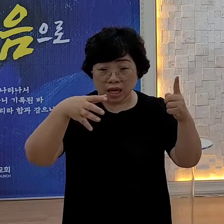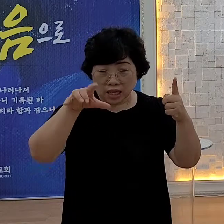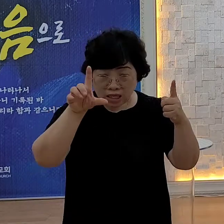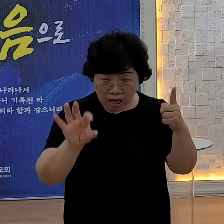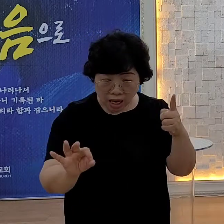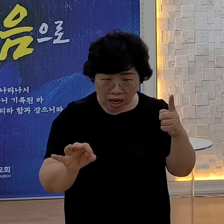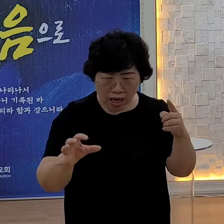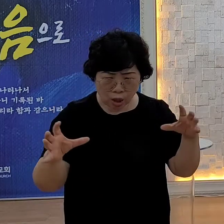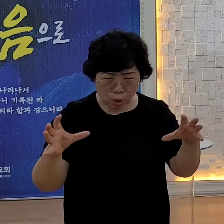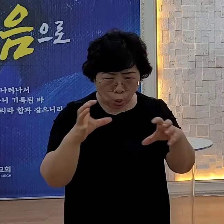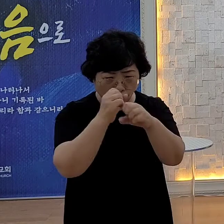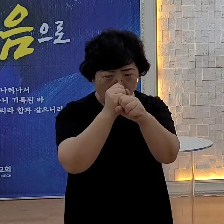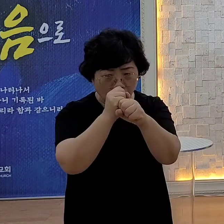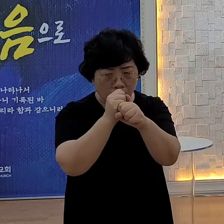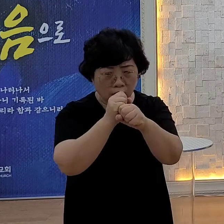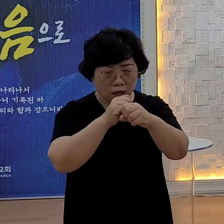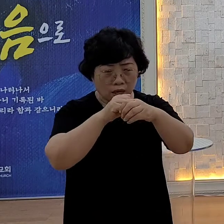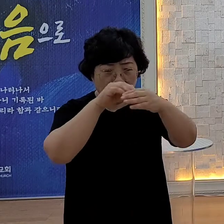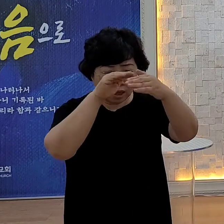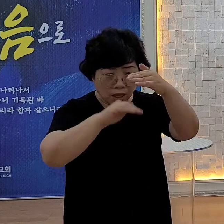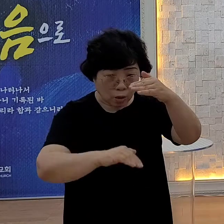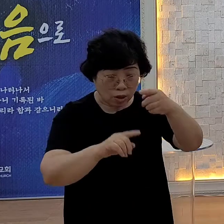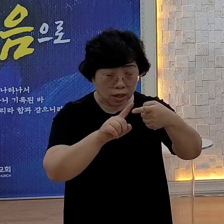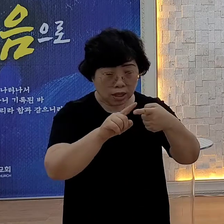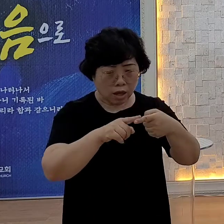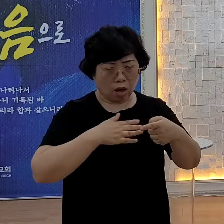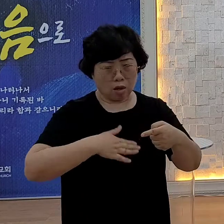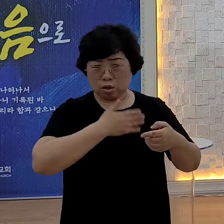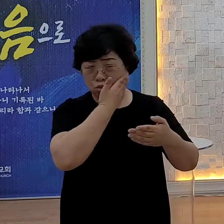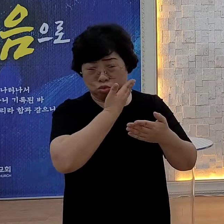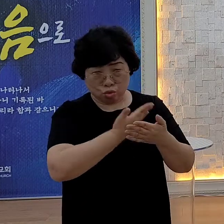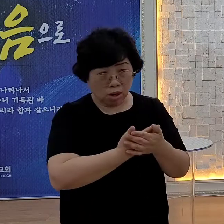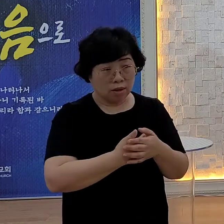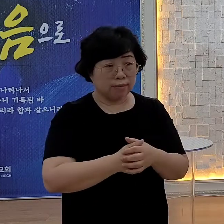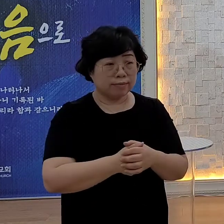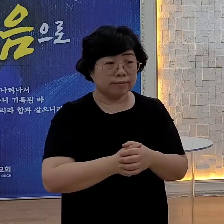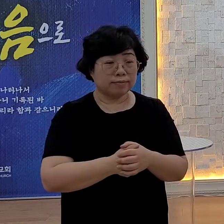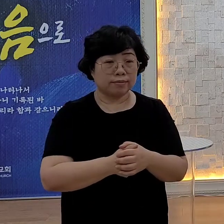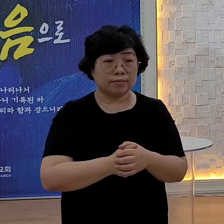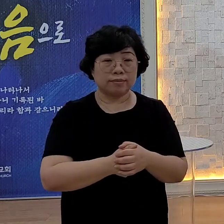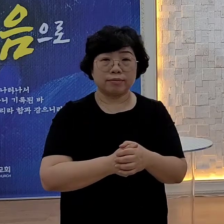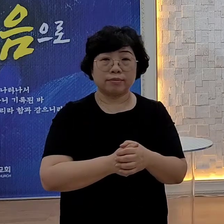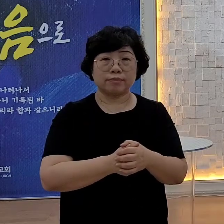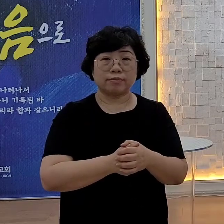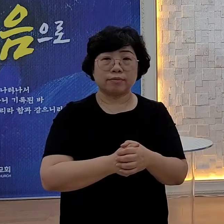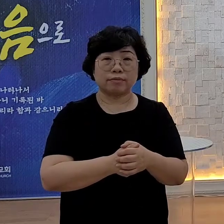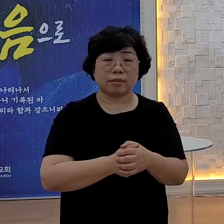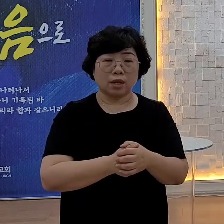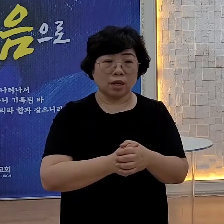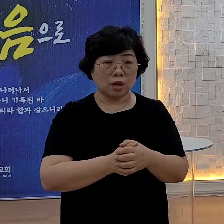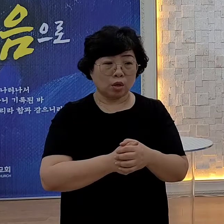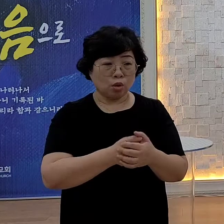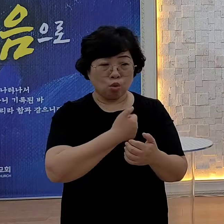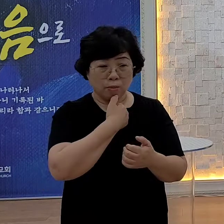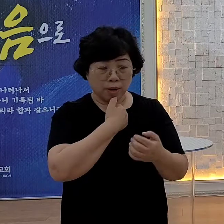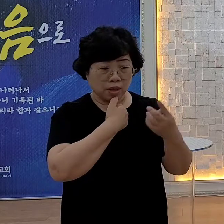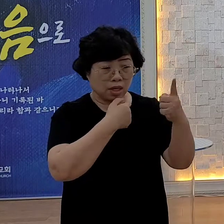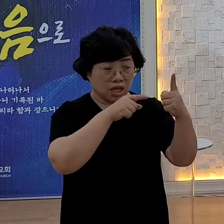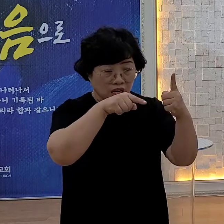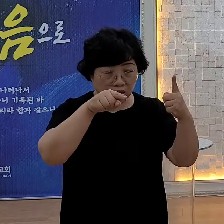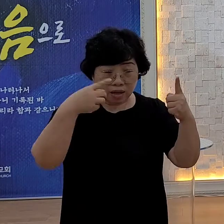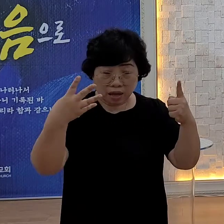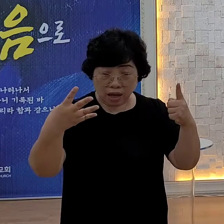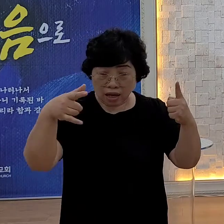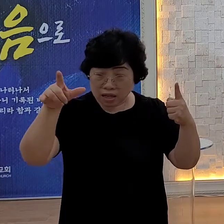돼요. 지금까지 로마서에서 말하고 계속 강조하는 요점이 뭐냐? 뭘 말하기 위해서 자꾸 이렇게 하는